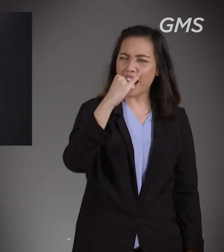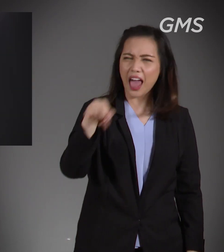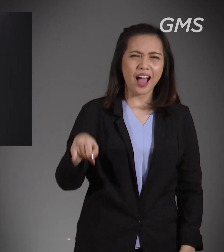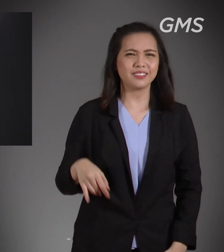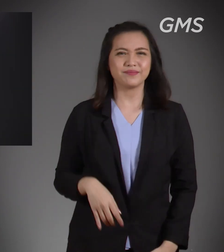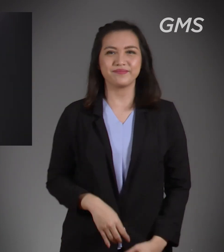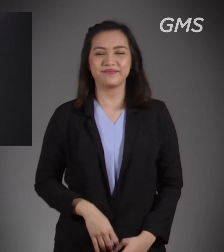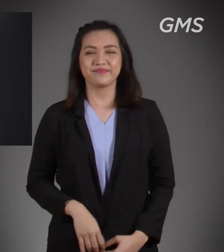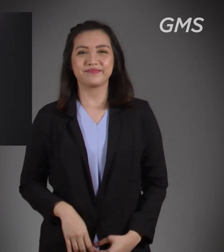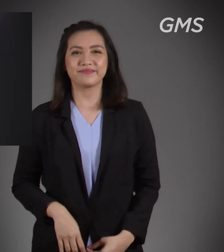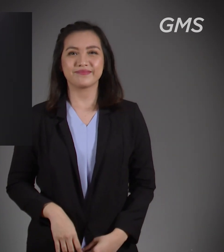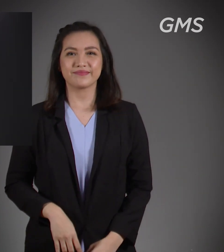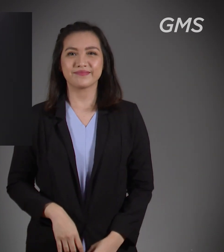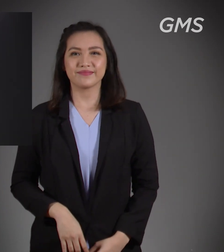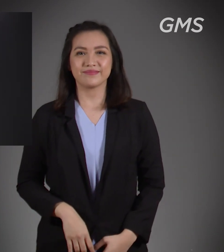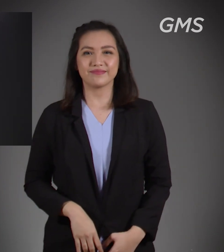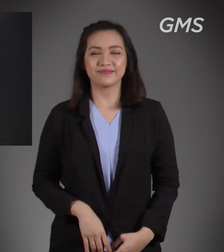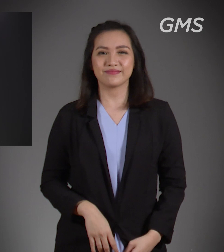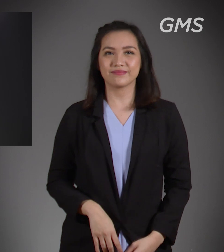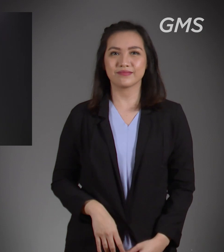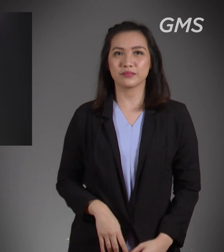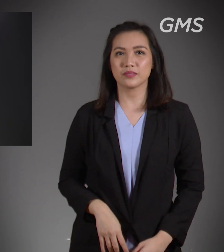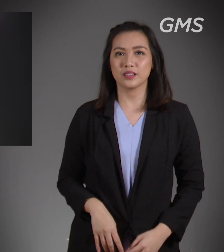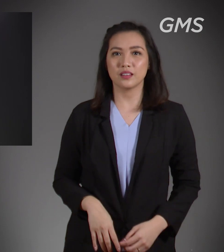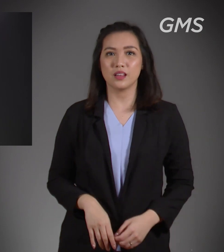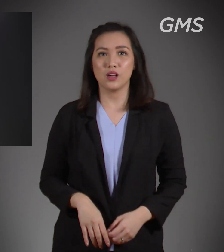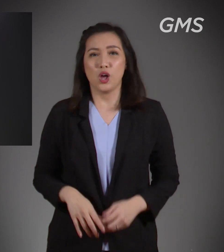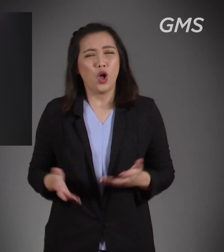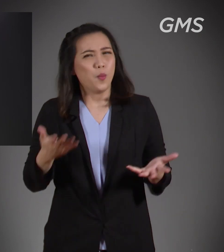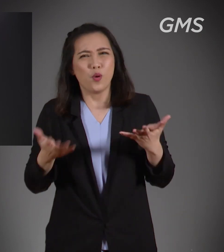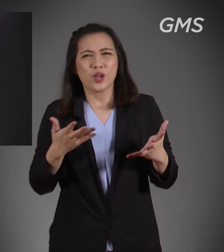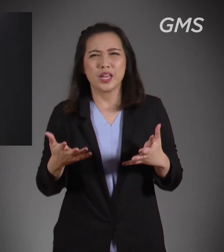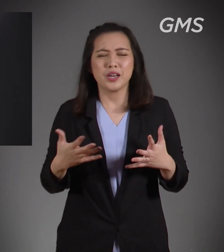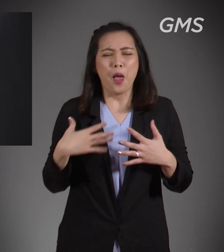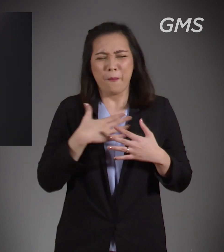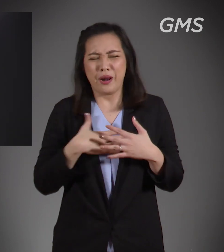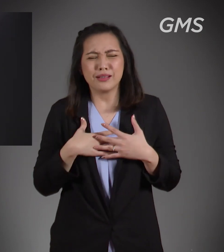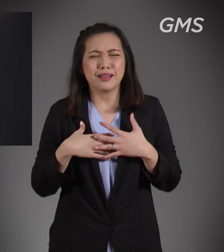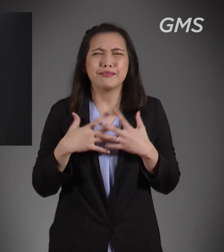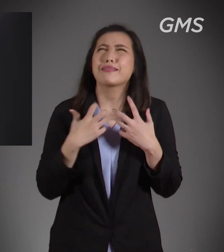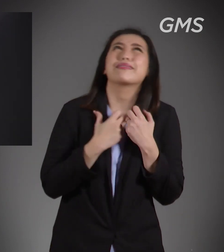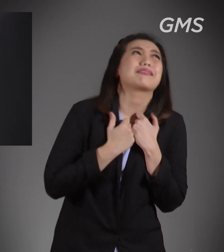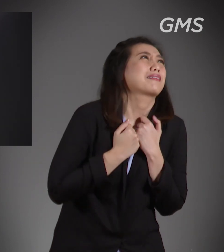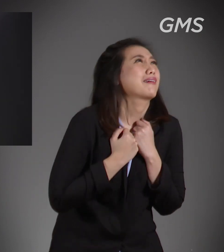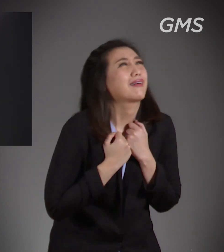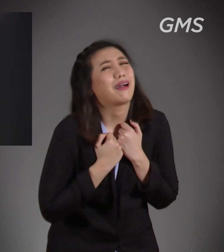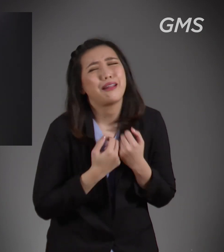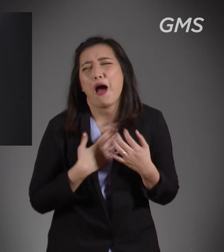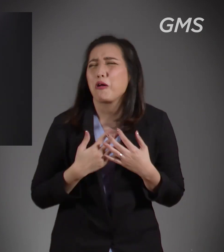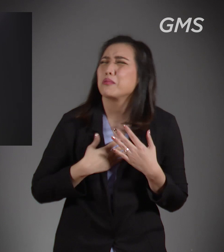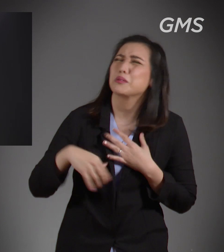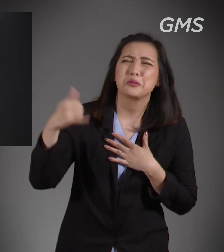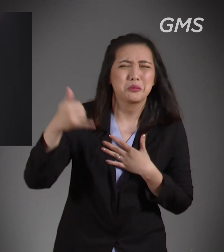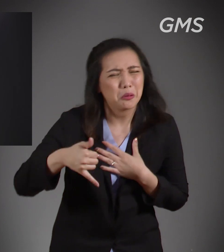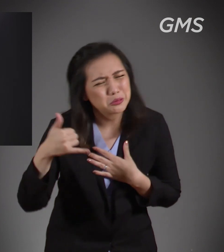dalam masalah dan dia merasa tertekan, bahkan mungkin merasakan tekanan dosanya, dan kalau Tuhan sedang dealing hard with